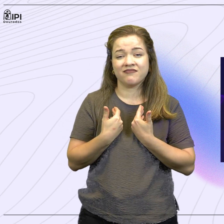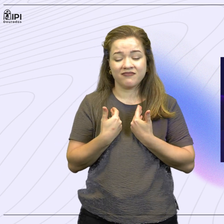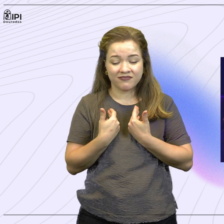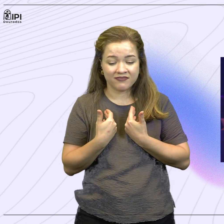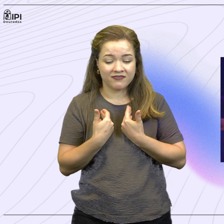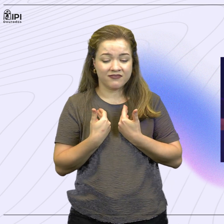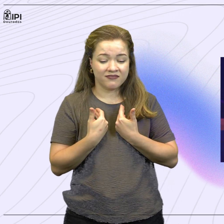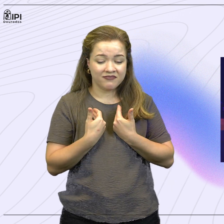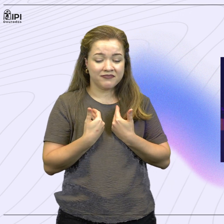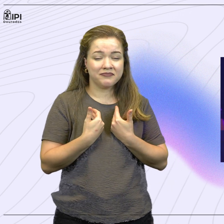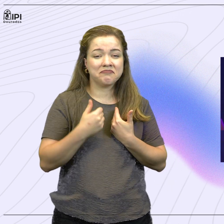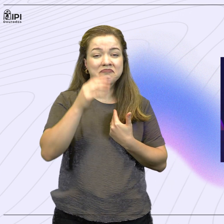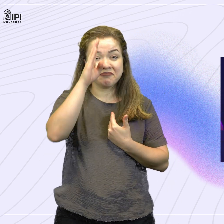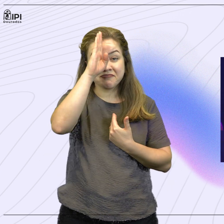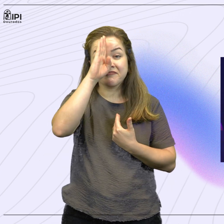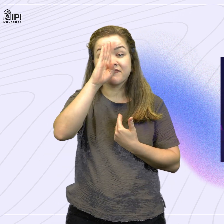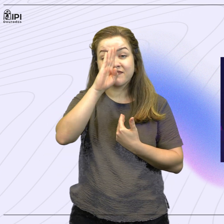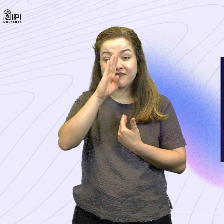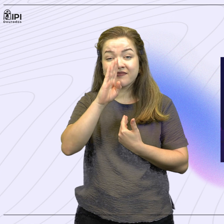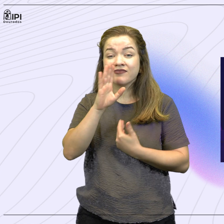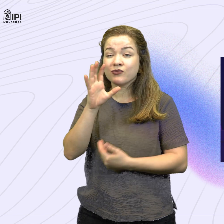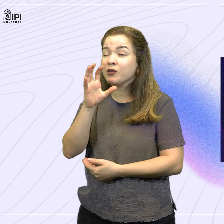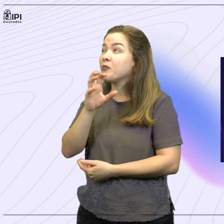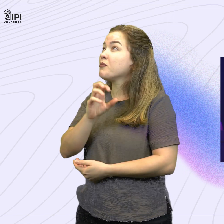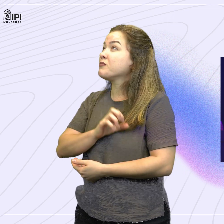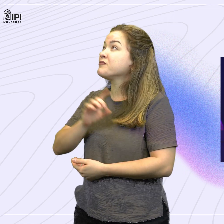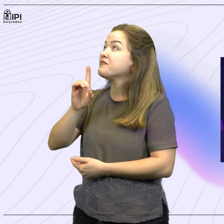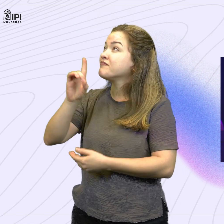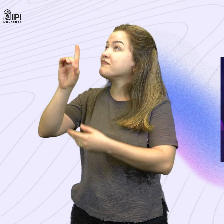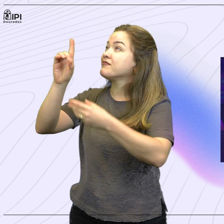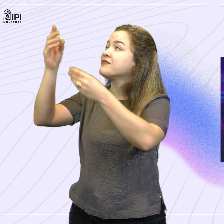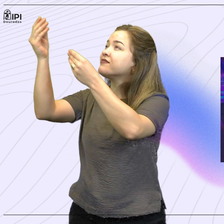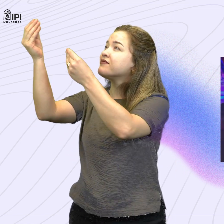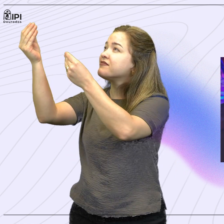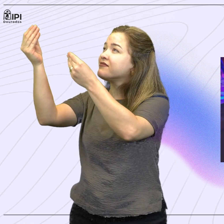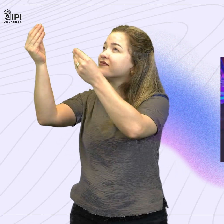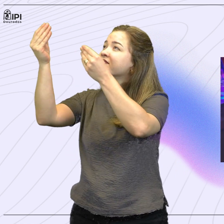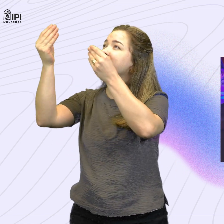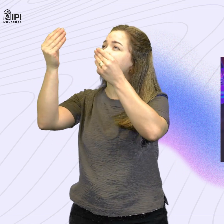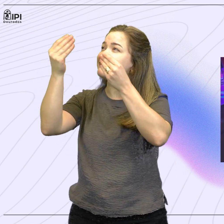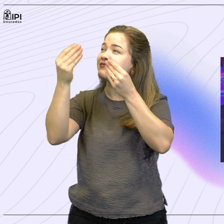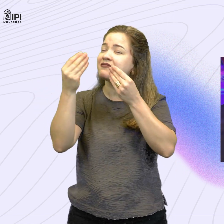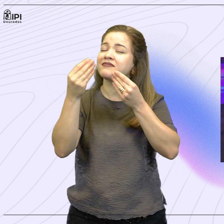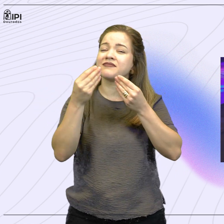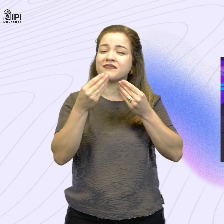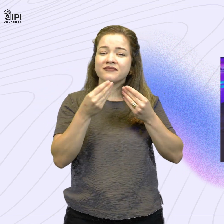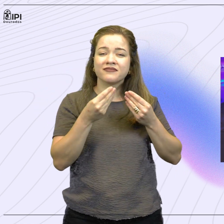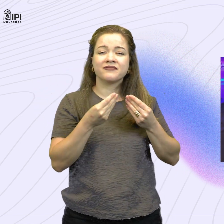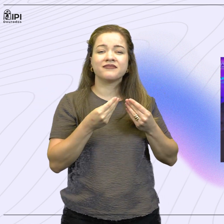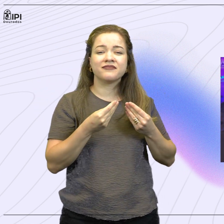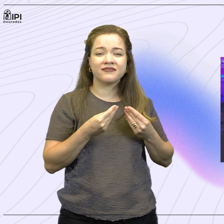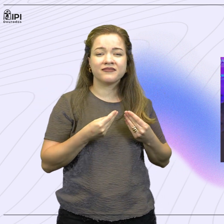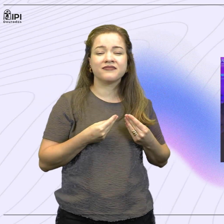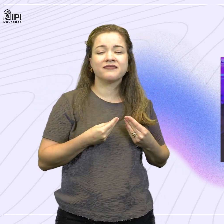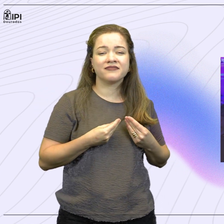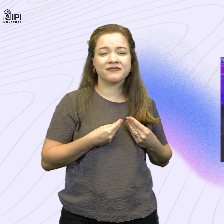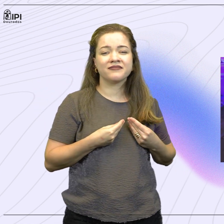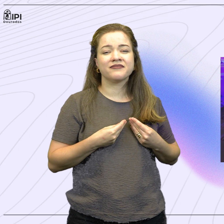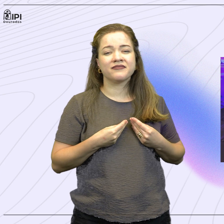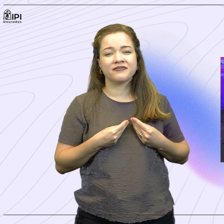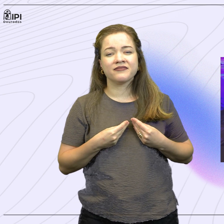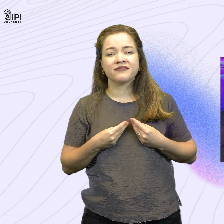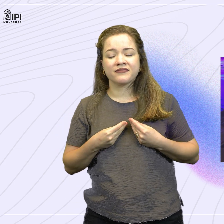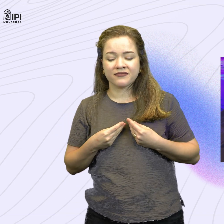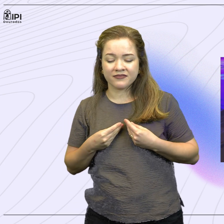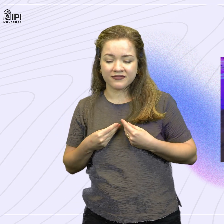logo eu, de graça recebi o amor de Deus.